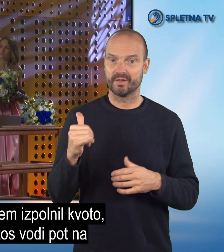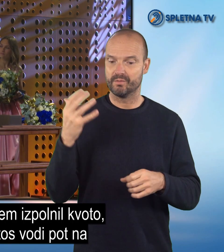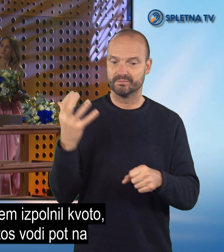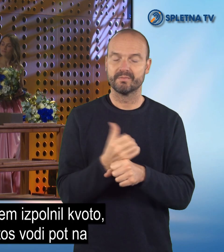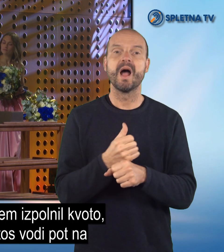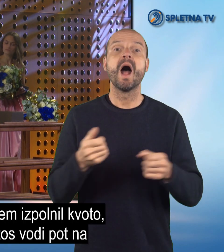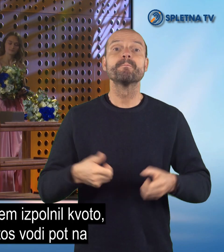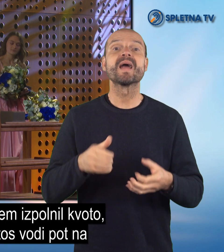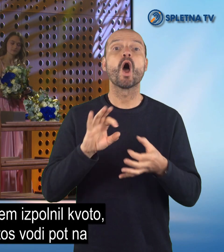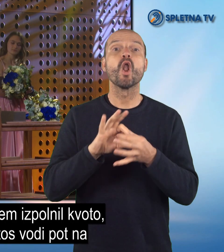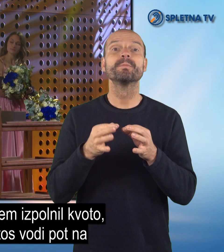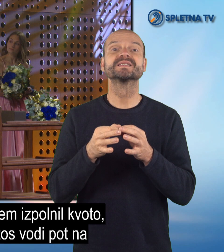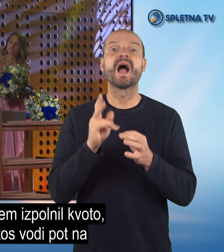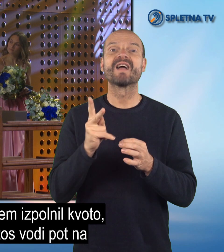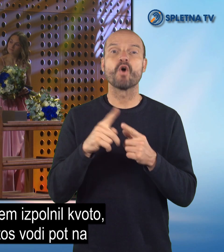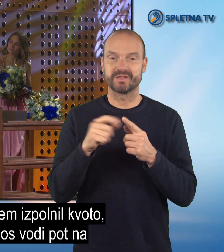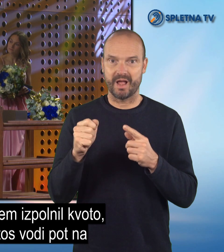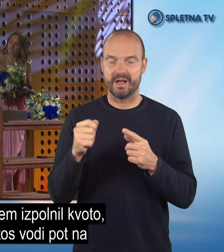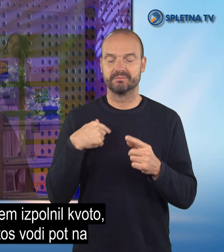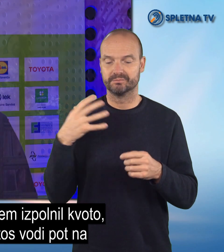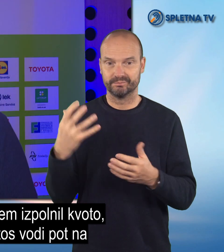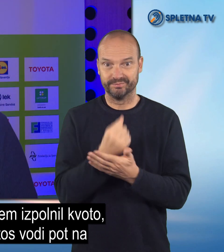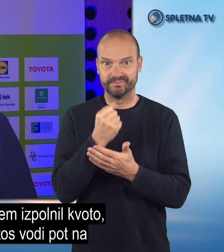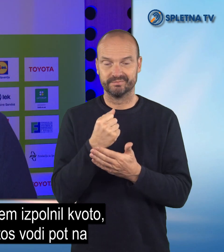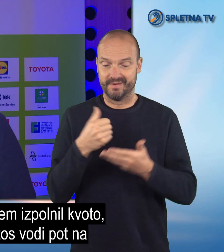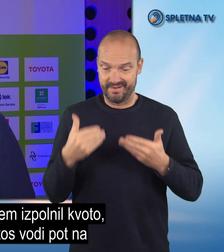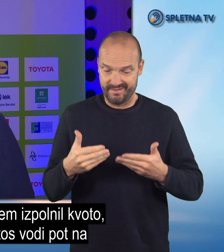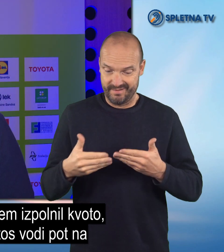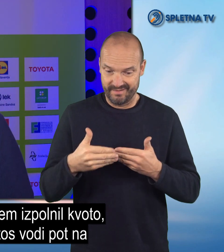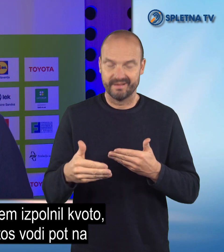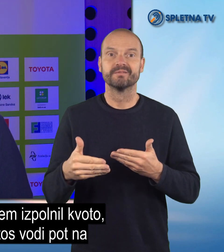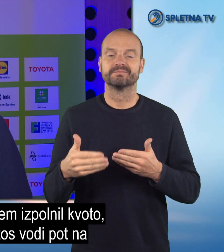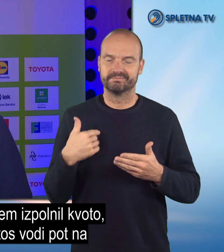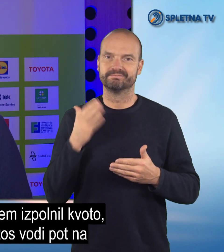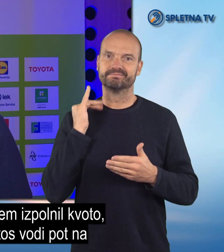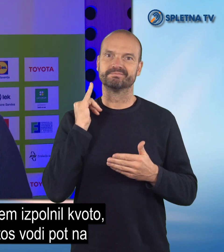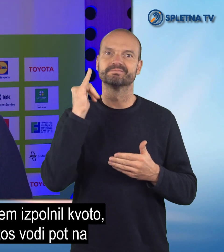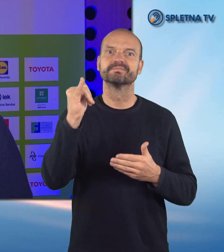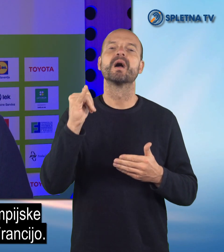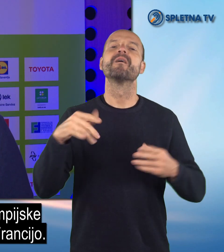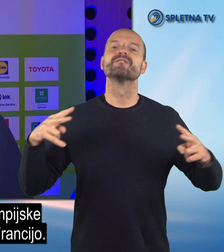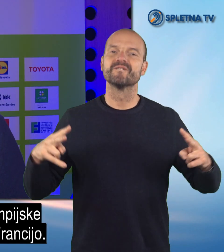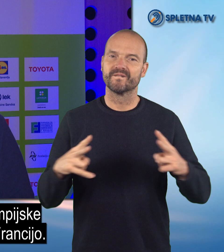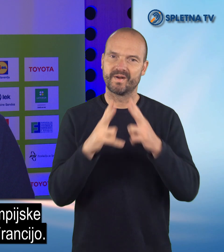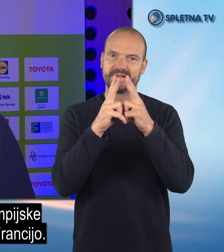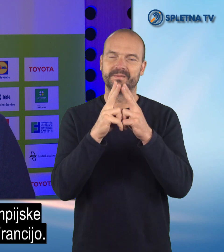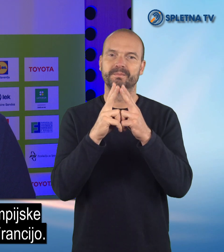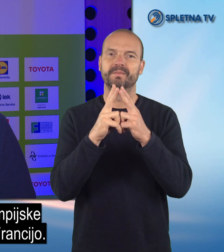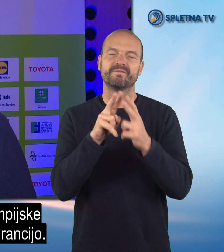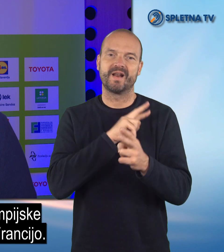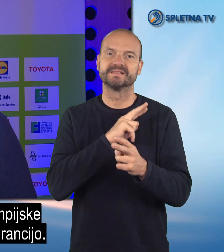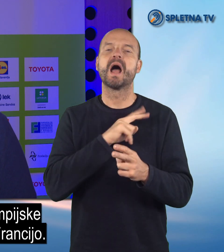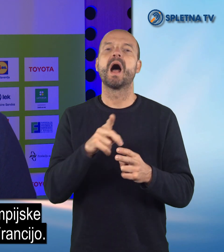sem osvojil tudi paralimpijsko kvoto, tako da me v tej sezoni vodi pot na paralimpijske igre v